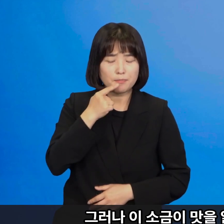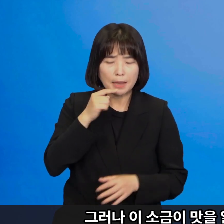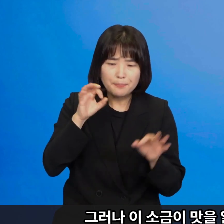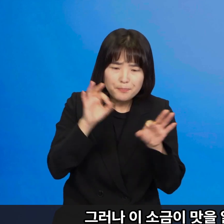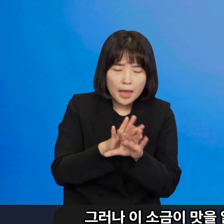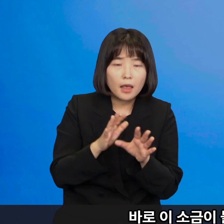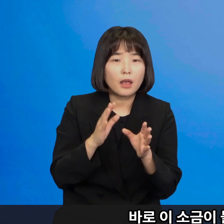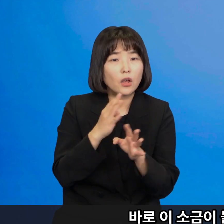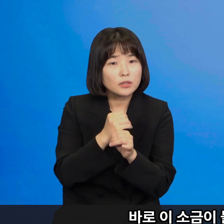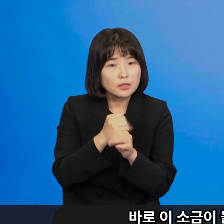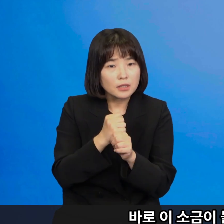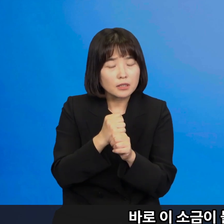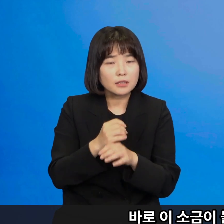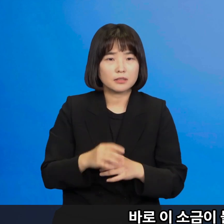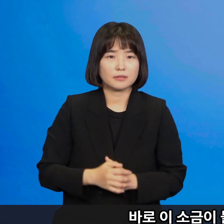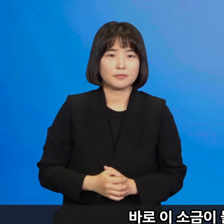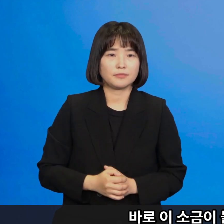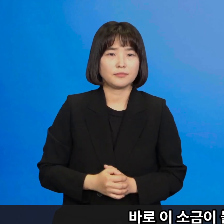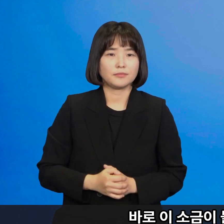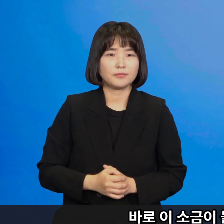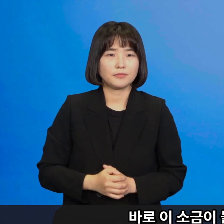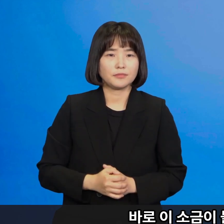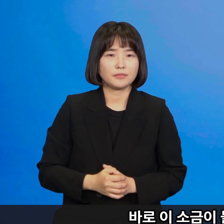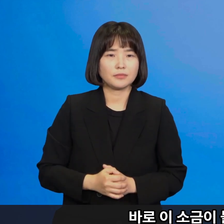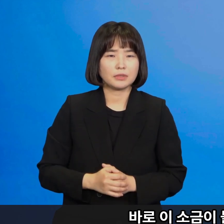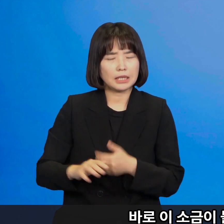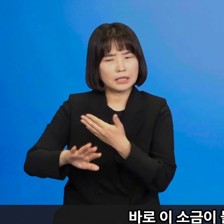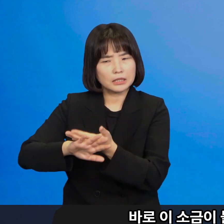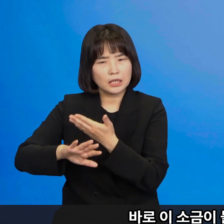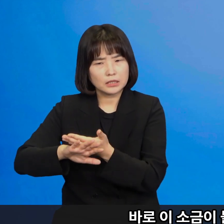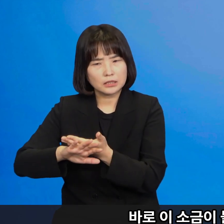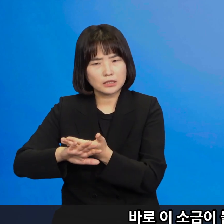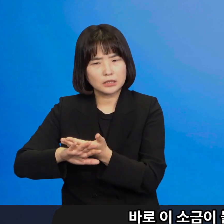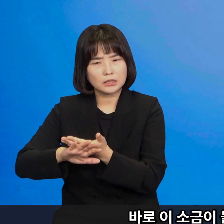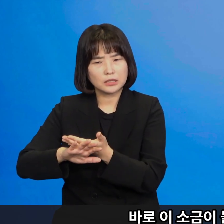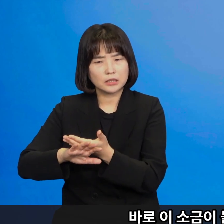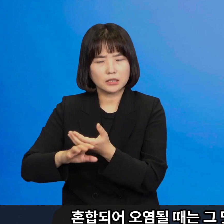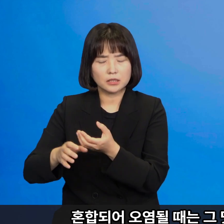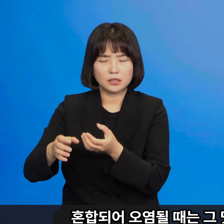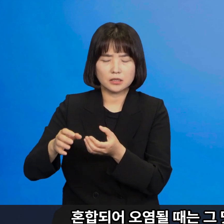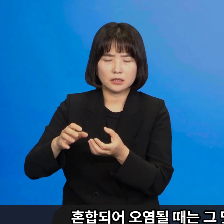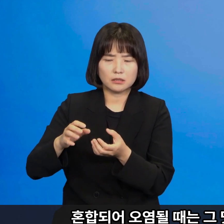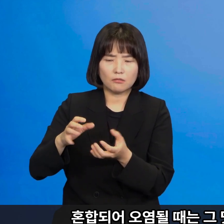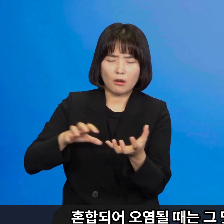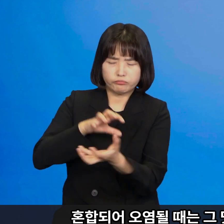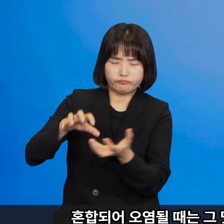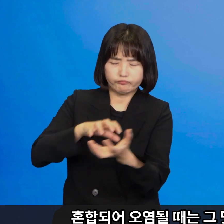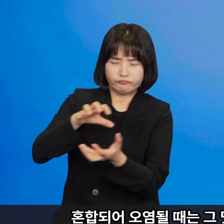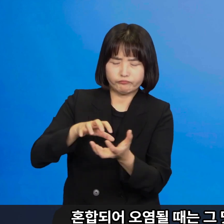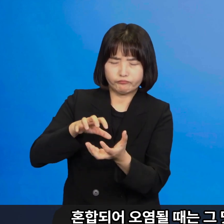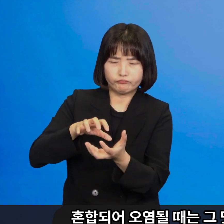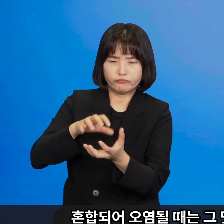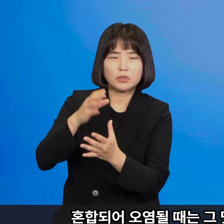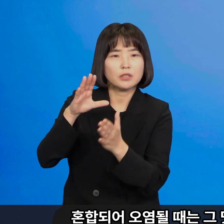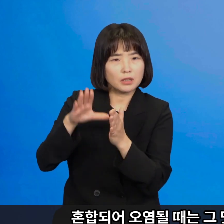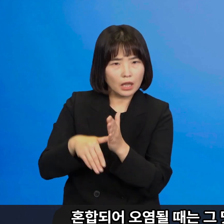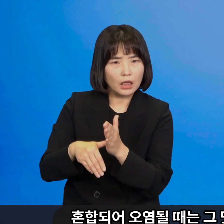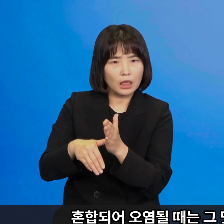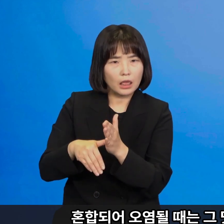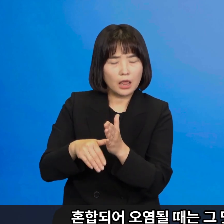언제가 있냐면 바로 이 소금이 불순물과 혼합될 때, 혼합되어 오염될 때는 그